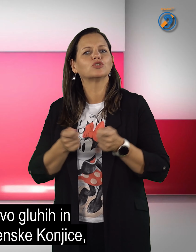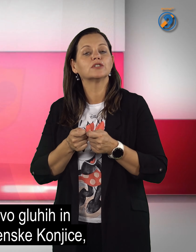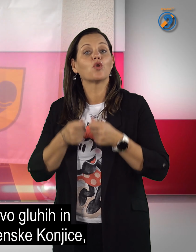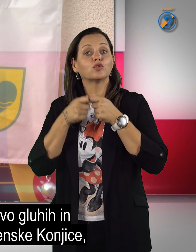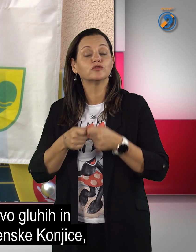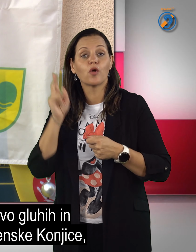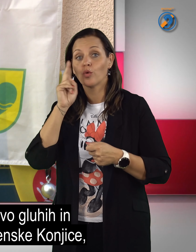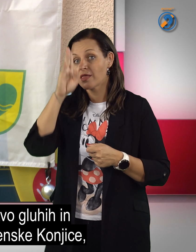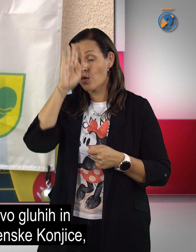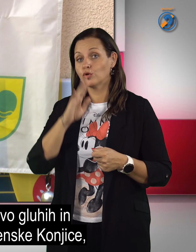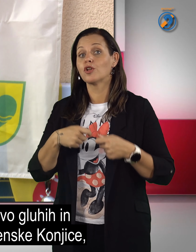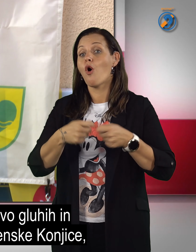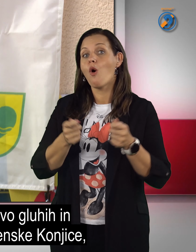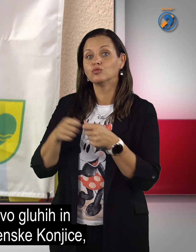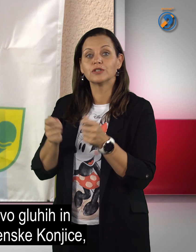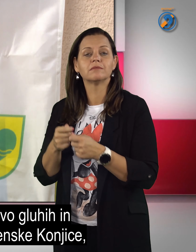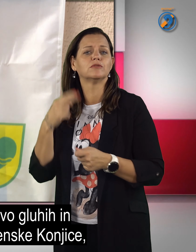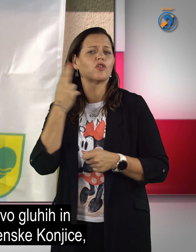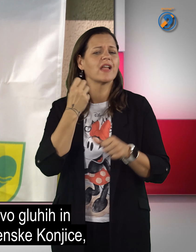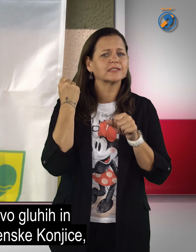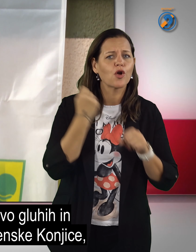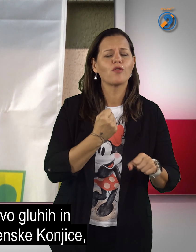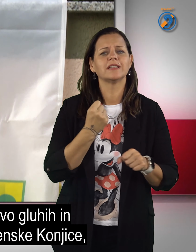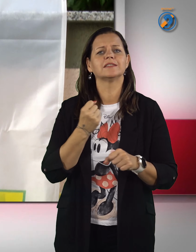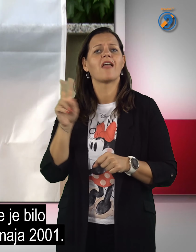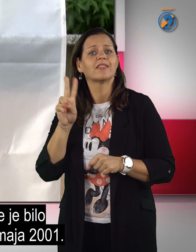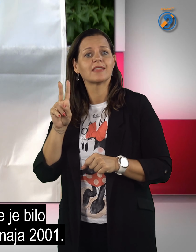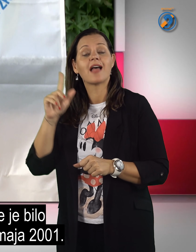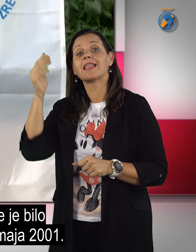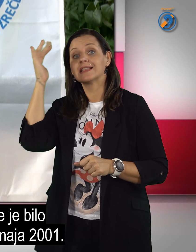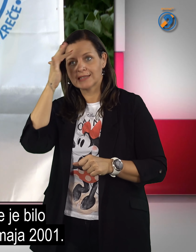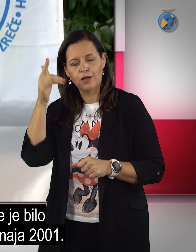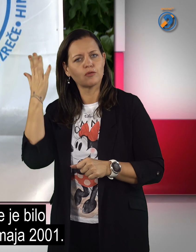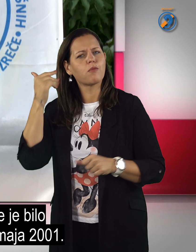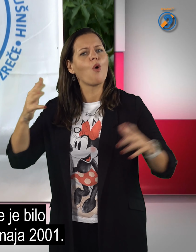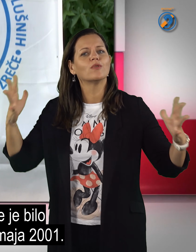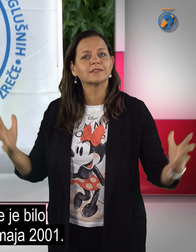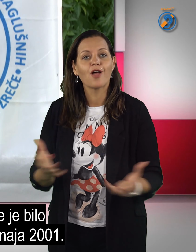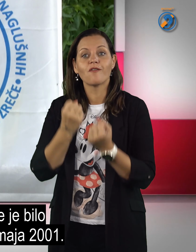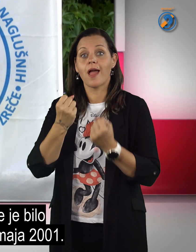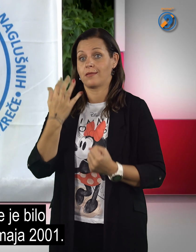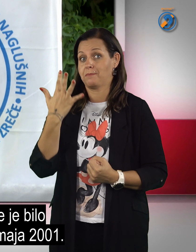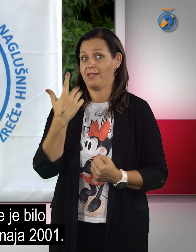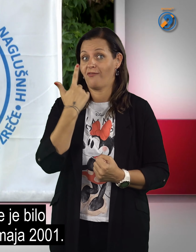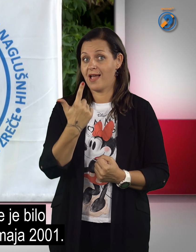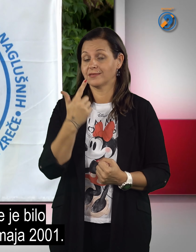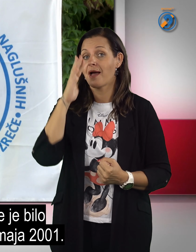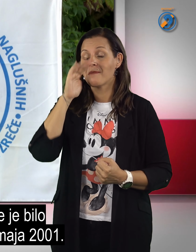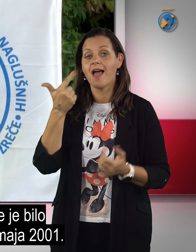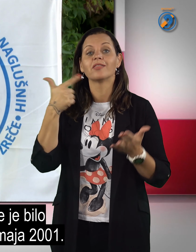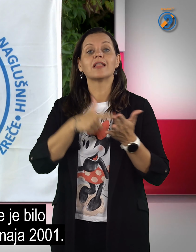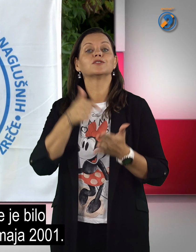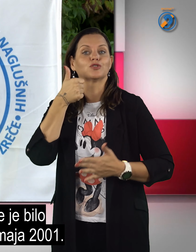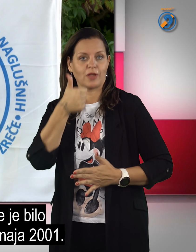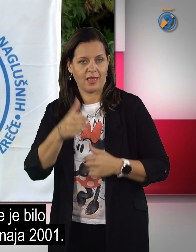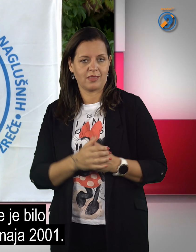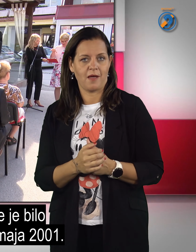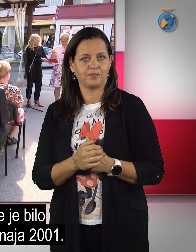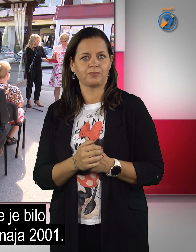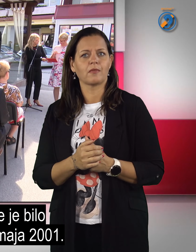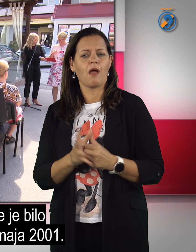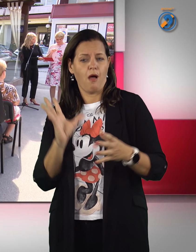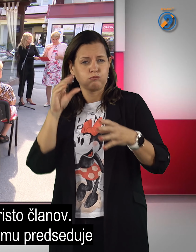Medobčinsko društvo gluhih in naglušnih občin Slovenske Konjice, Vitanje in Zreče je bilo ustanovljeno 25.